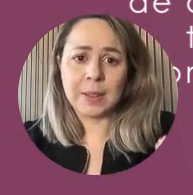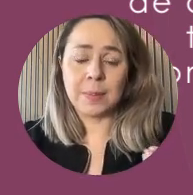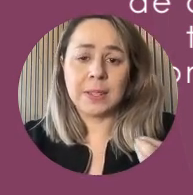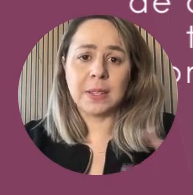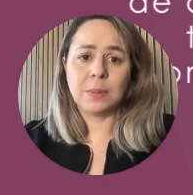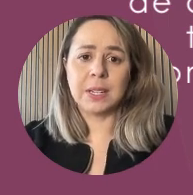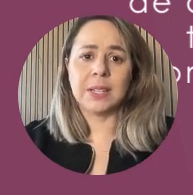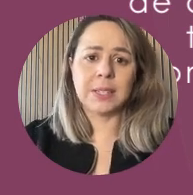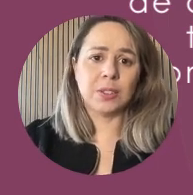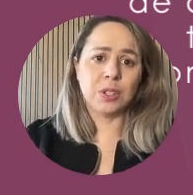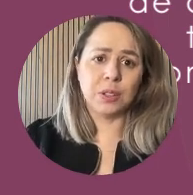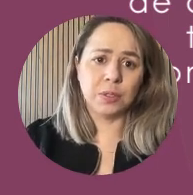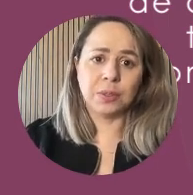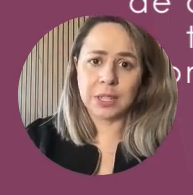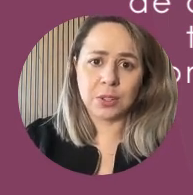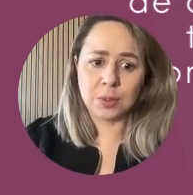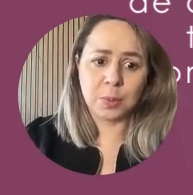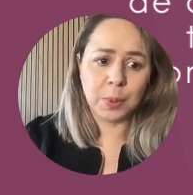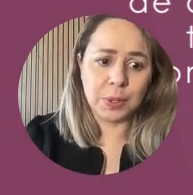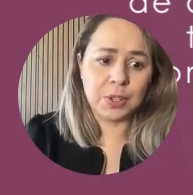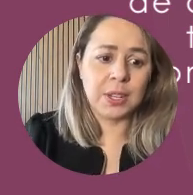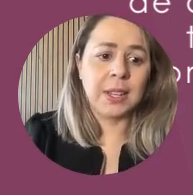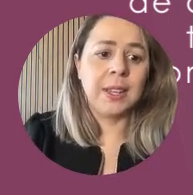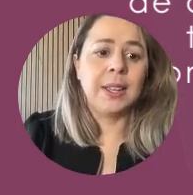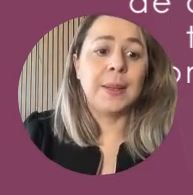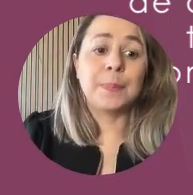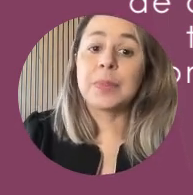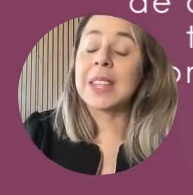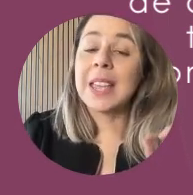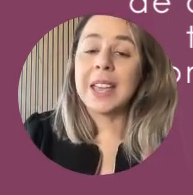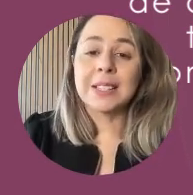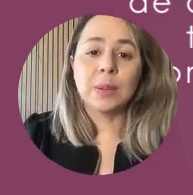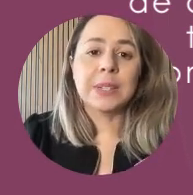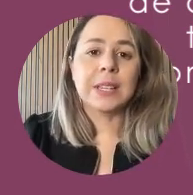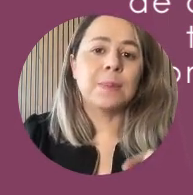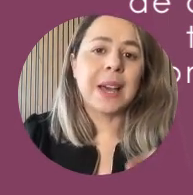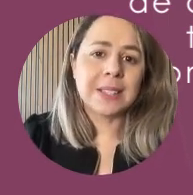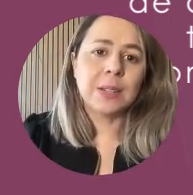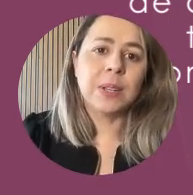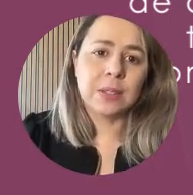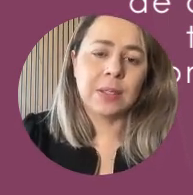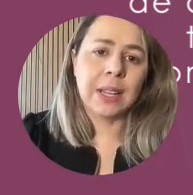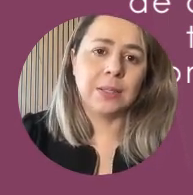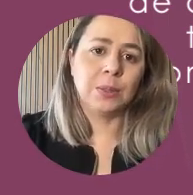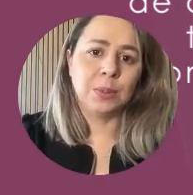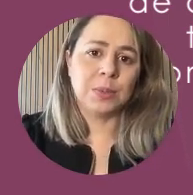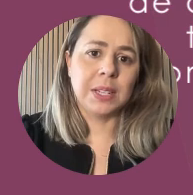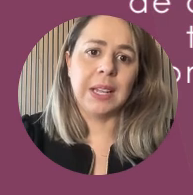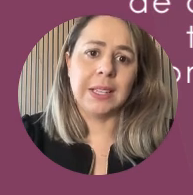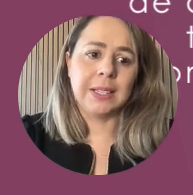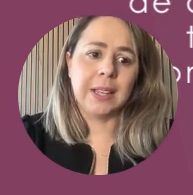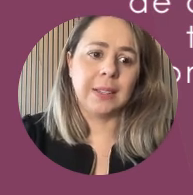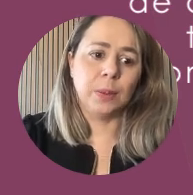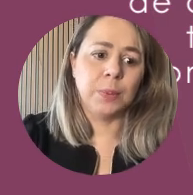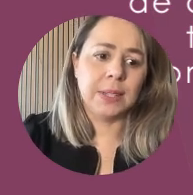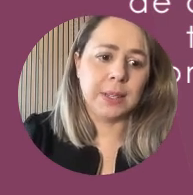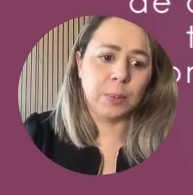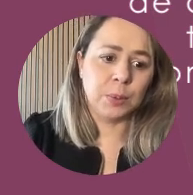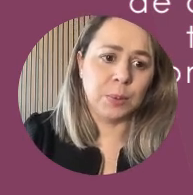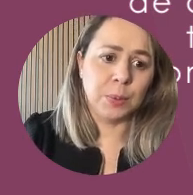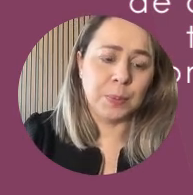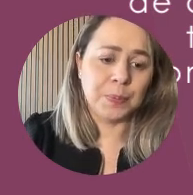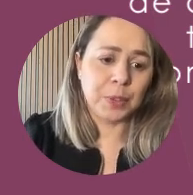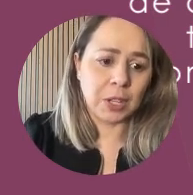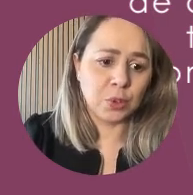então pensa numa criança de nível 3 de suporte. São as que mais dão resultado com os sinais, tá? Então, por